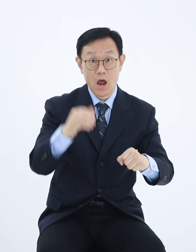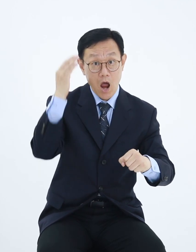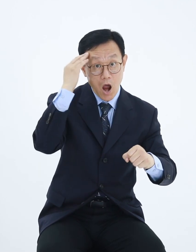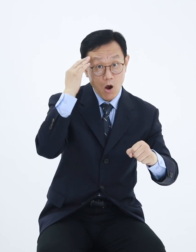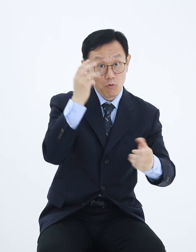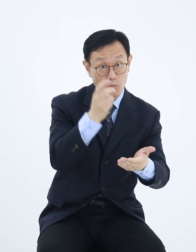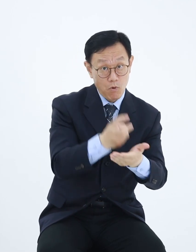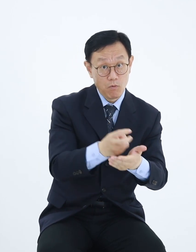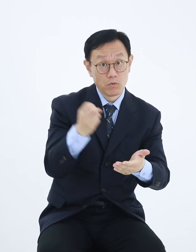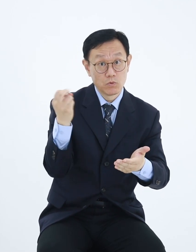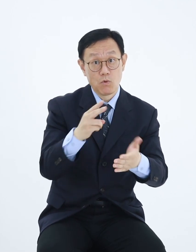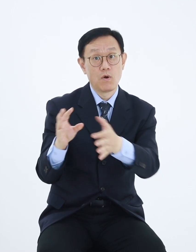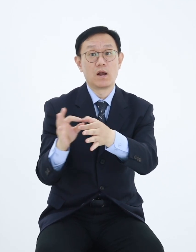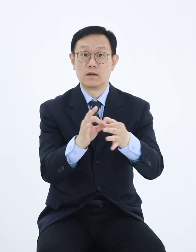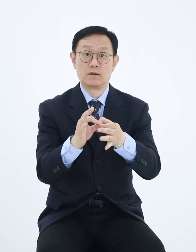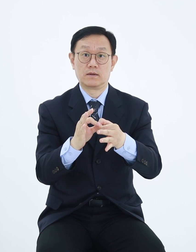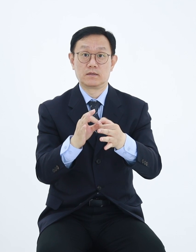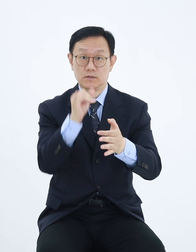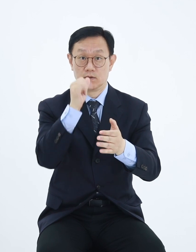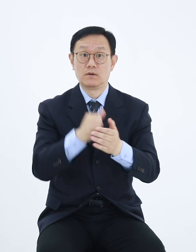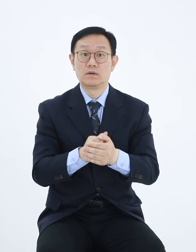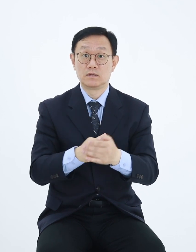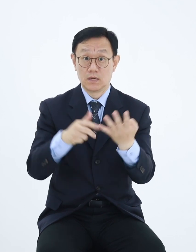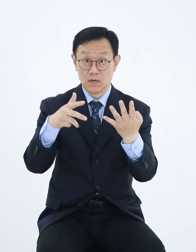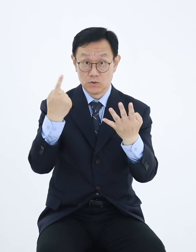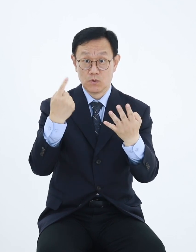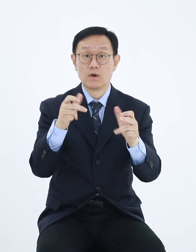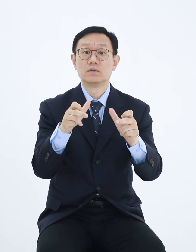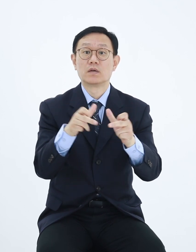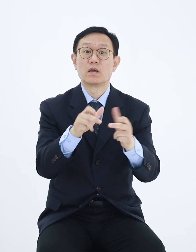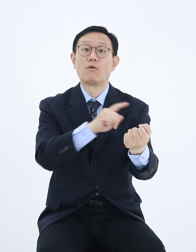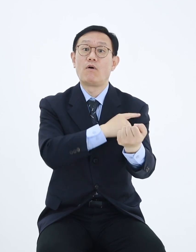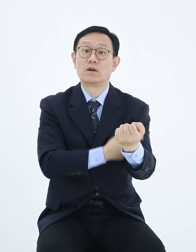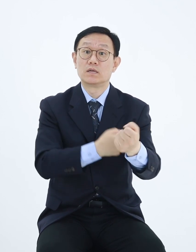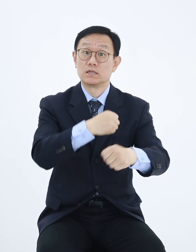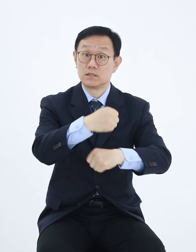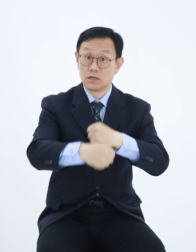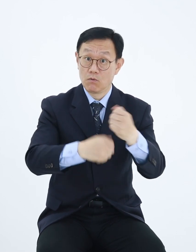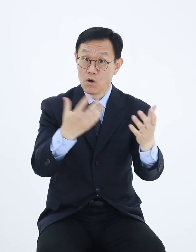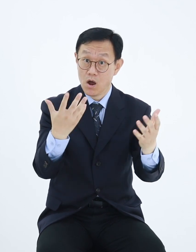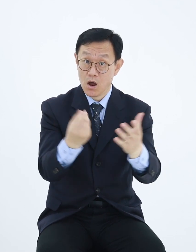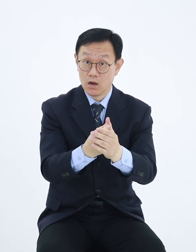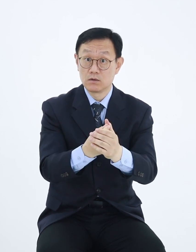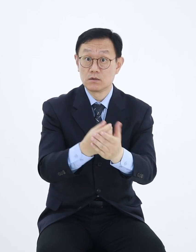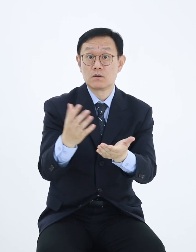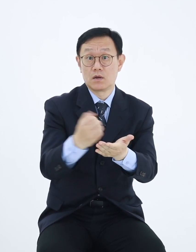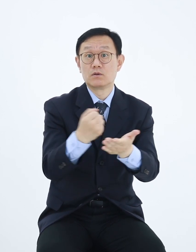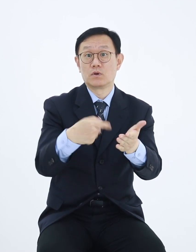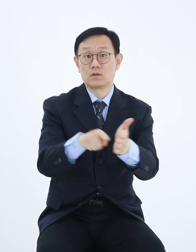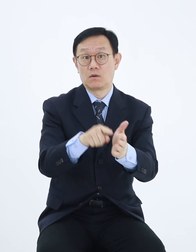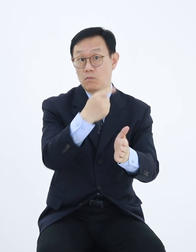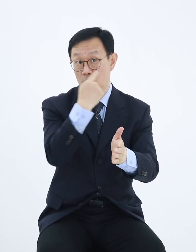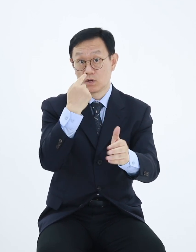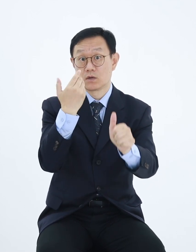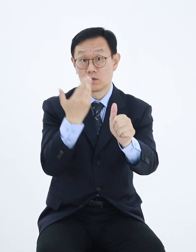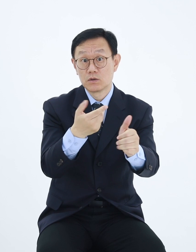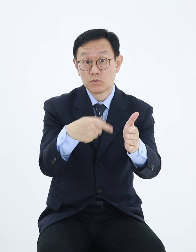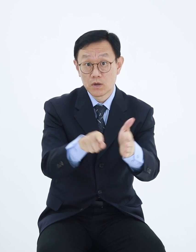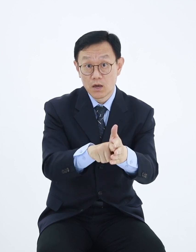내용이 담겨 있습니다. 제4조는 장애인이 권리와 자유를 온전히 향유할 수 있도록 보장하기